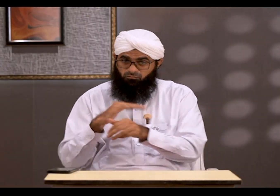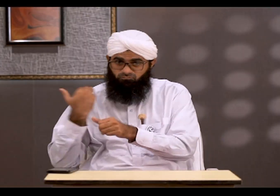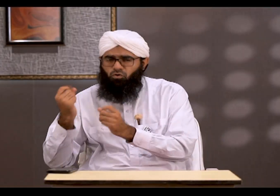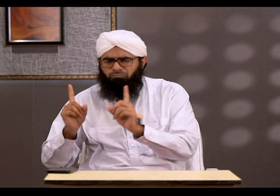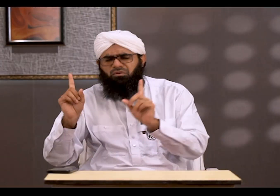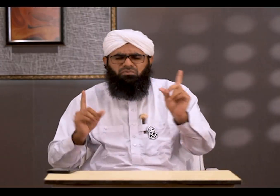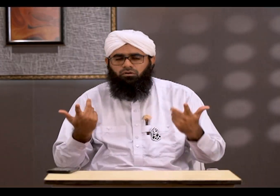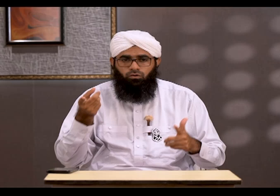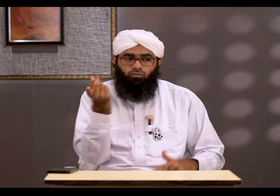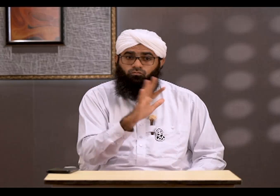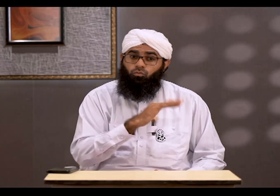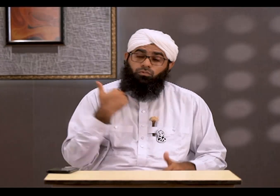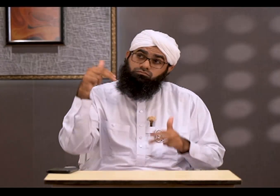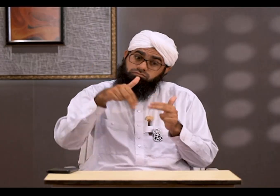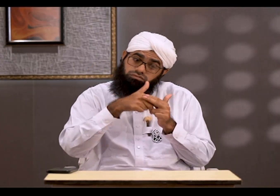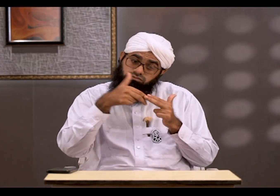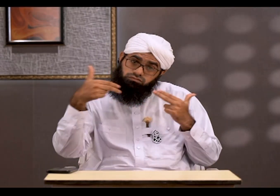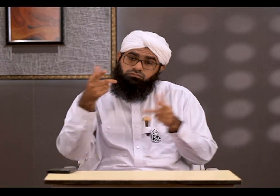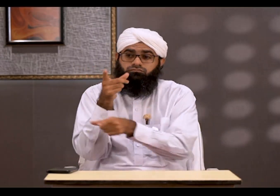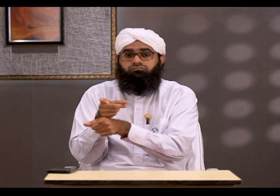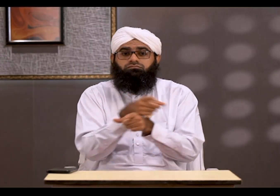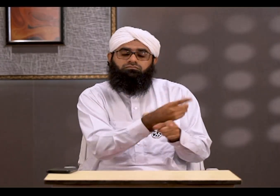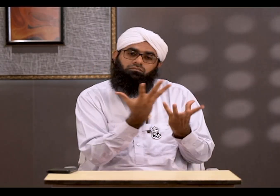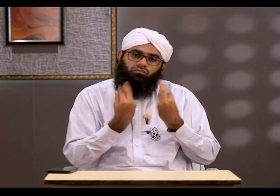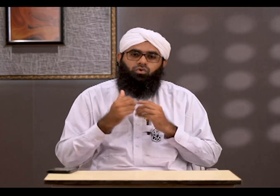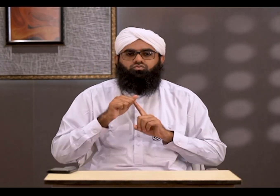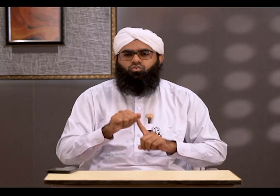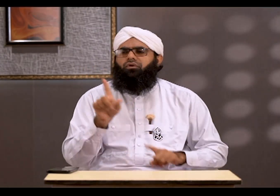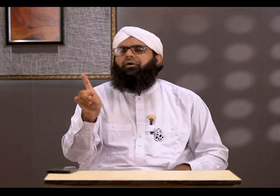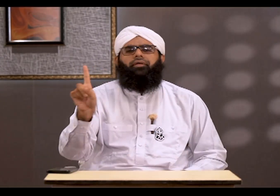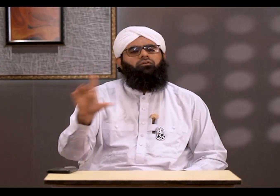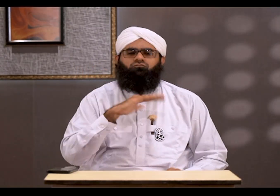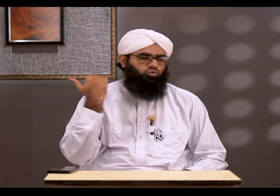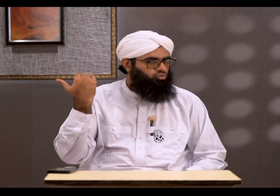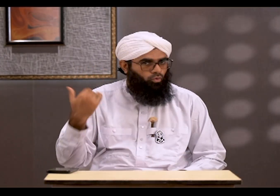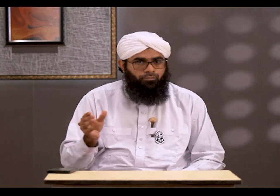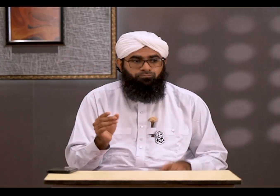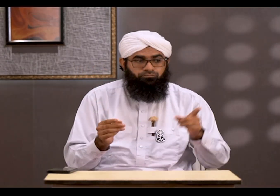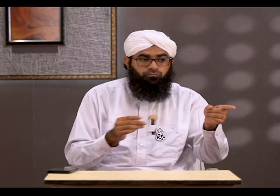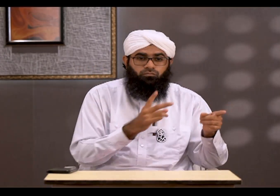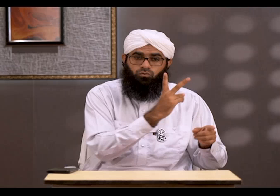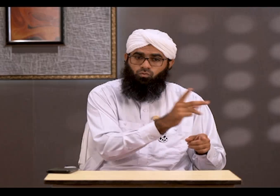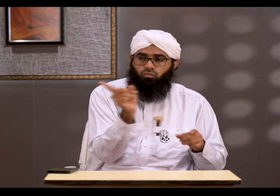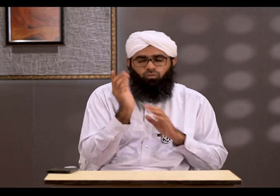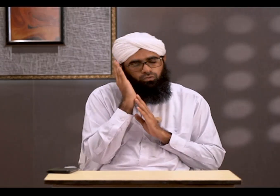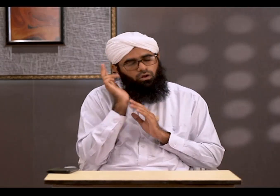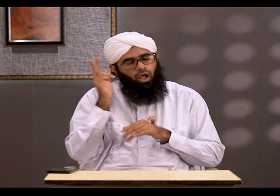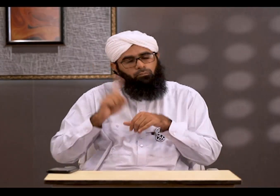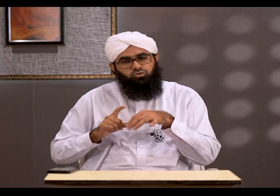بعد دوسرے کو وہاں کے احوال بتائے گا۔ پھر جب ان میں سے ایک فوت ہو گیا تو دوسرے نے اسے خواب میں دیکھ کر حضرت سیدنا حسن